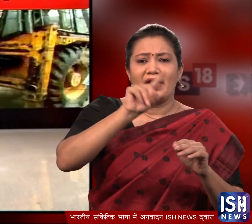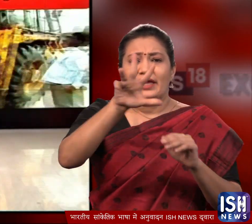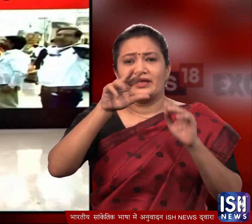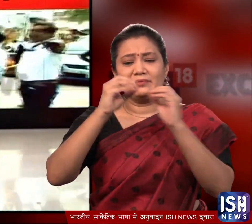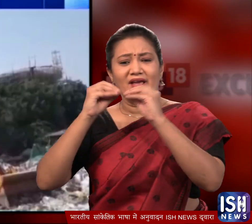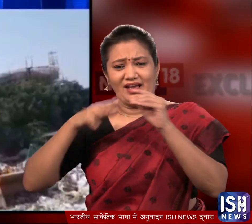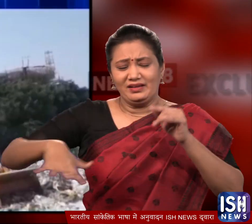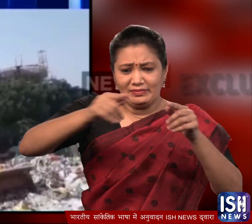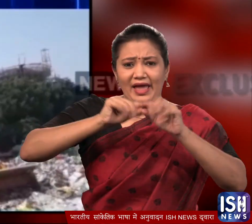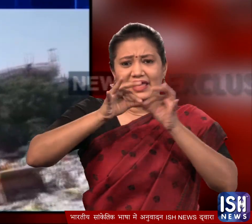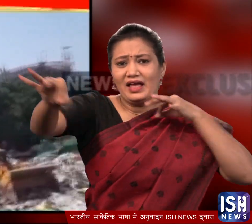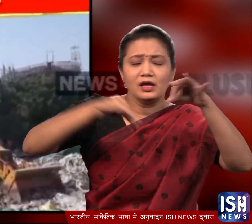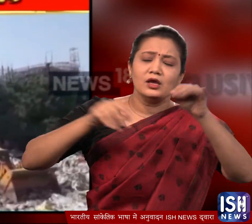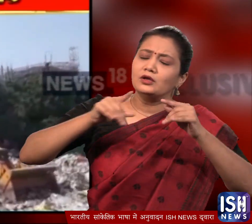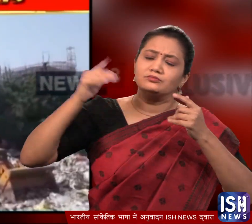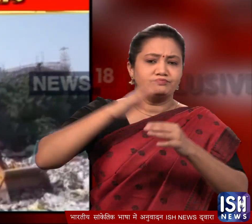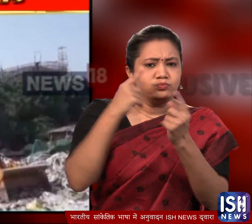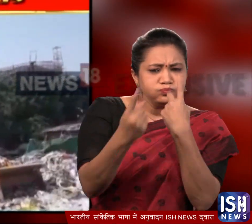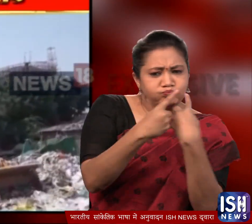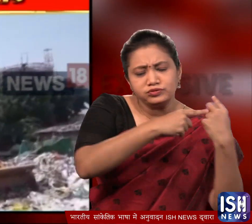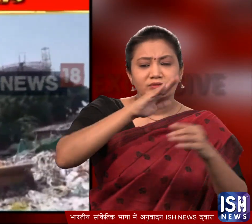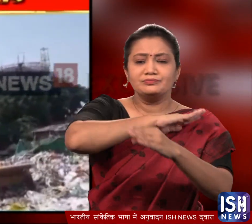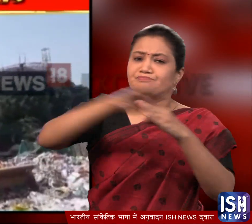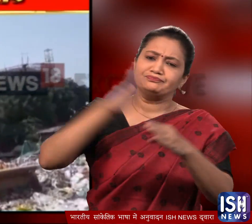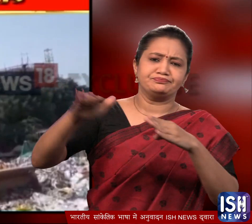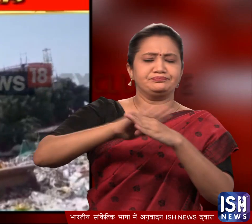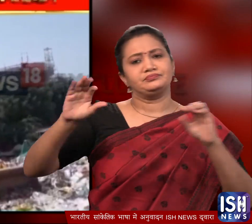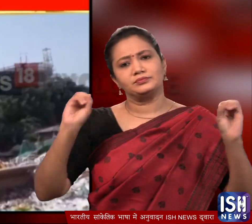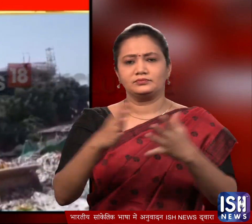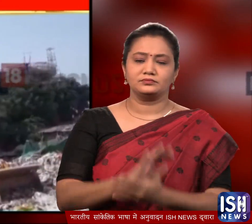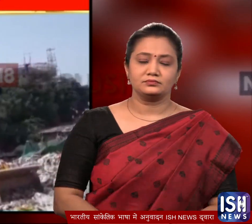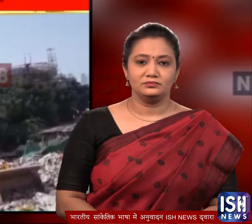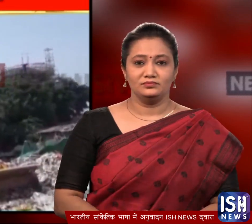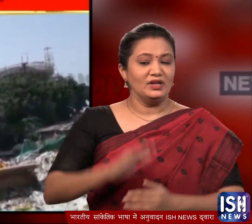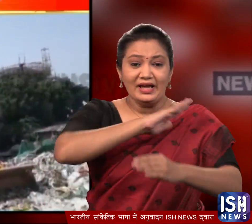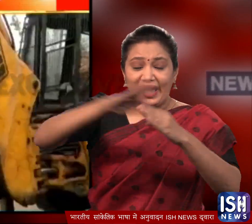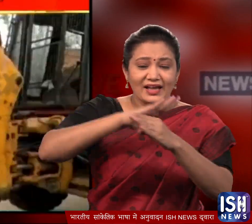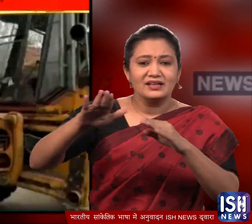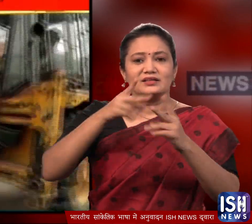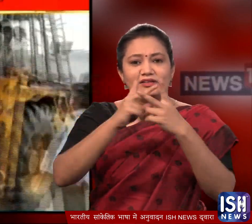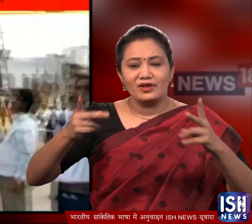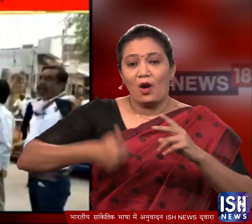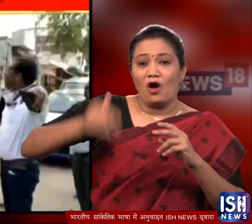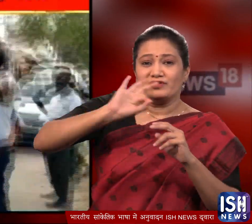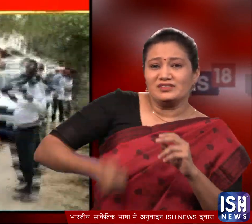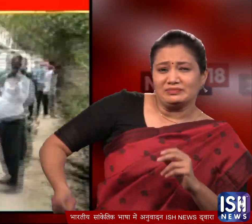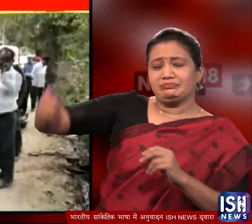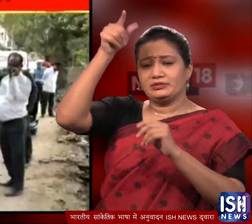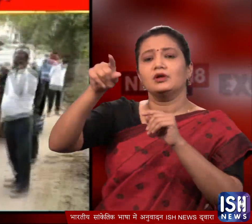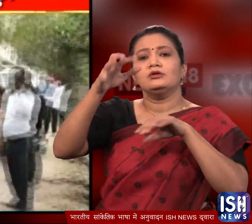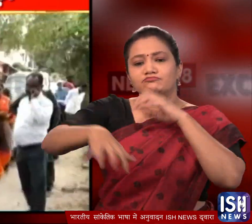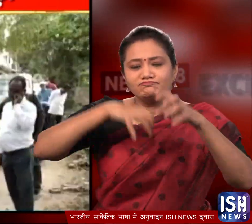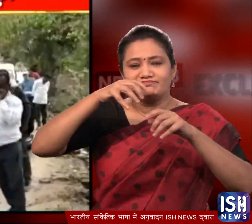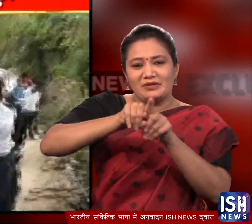कर लिया गया था, जिसकी जांच कराने के बाद अधिकारियों ने अवैध निर्माण को ढहाना शुरू कर दिया। कब्जा हटाने के लिए अथॉरिटी के सीनियर